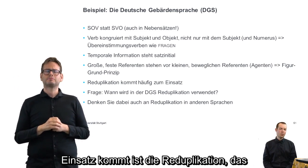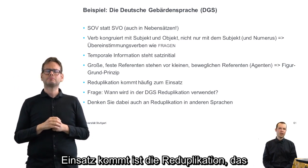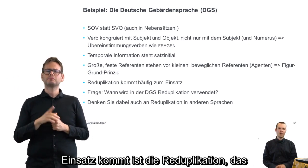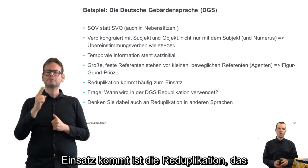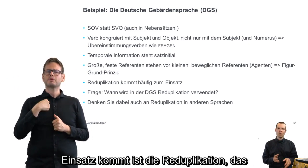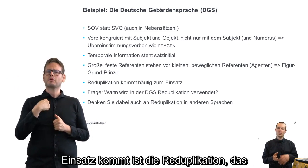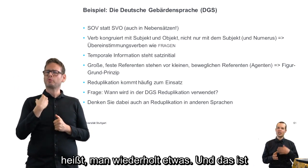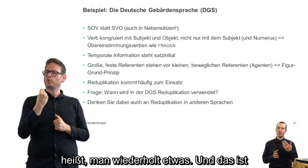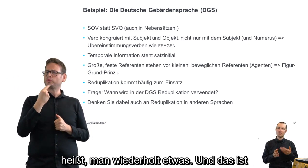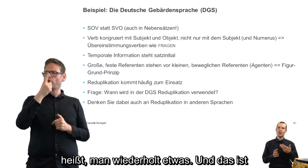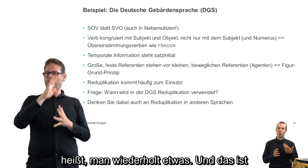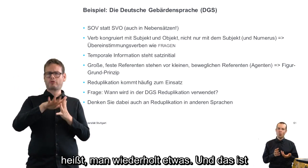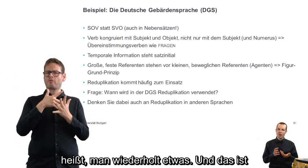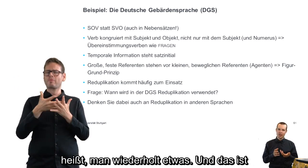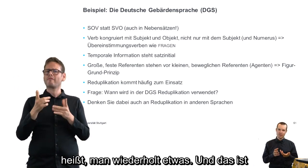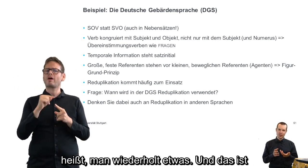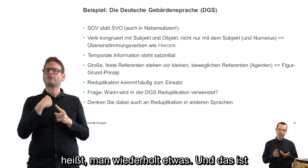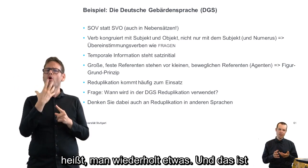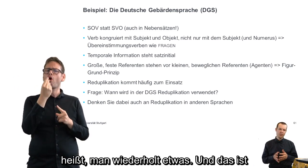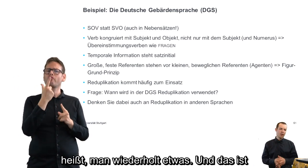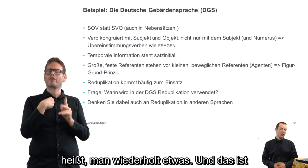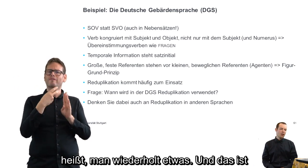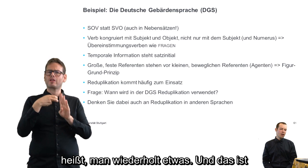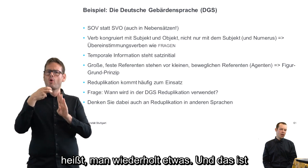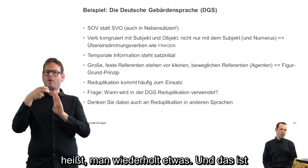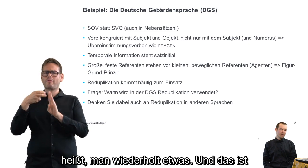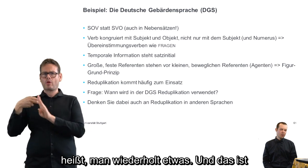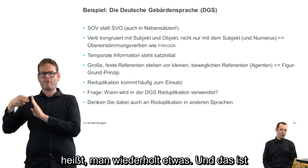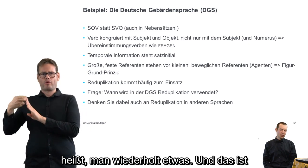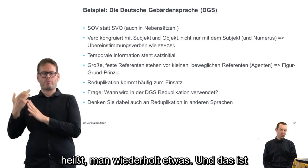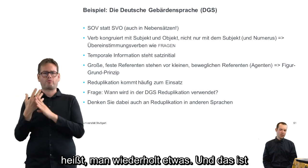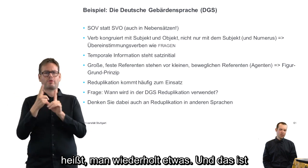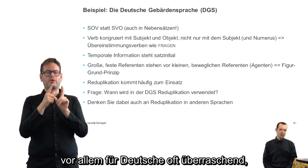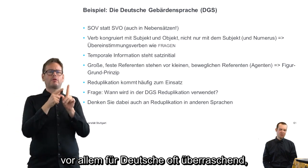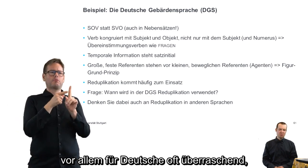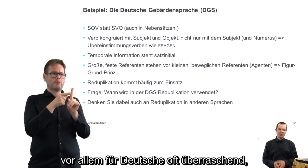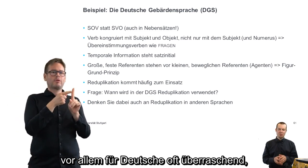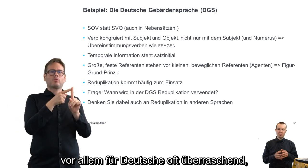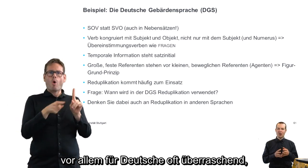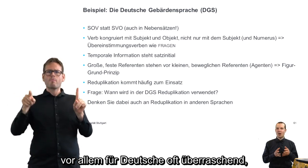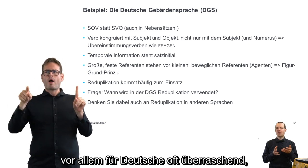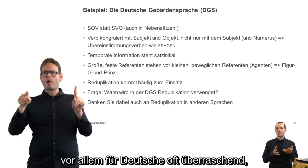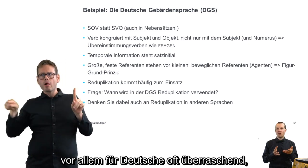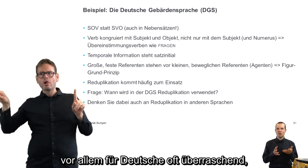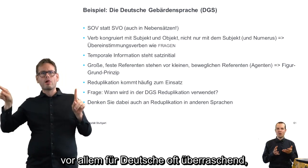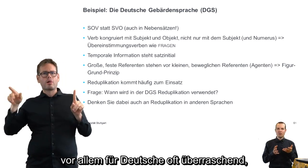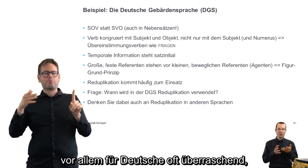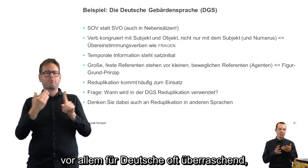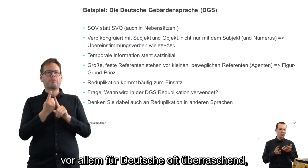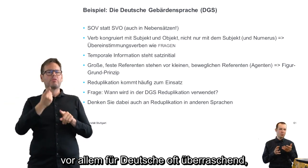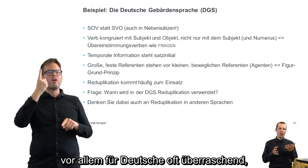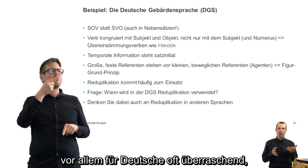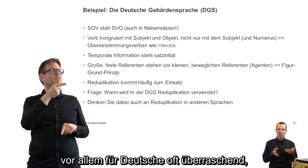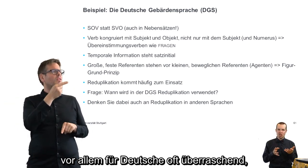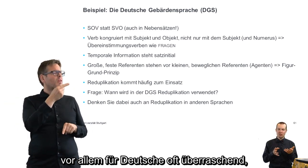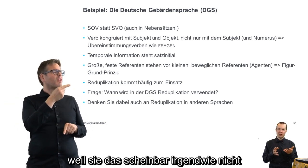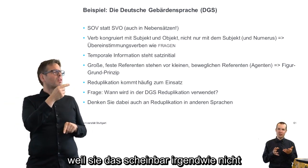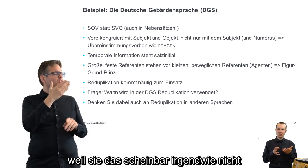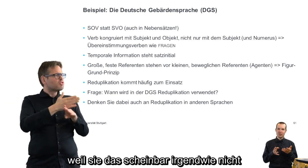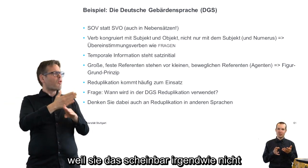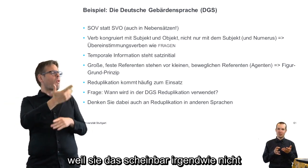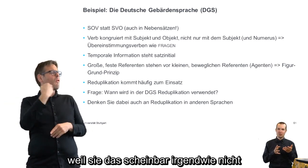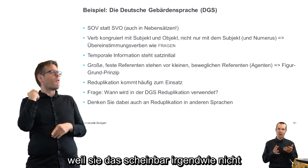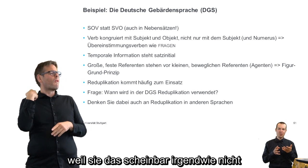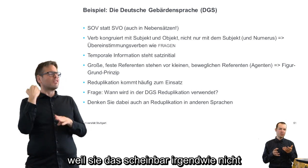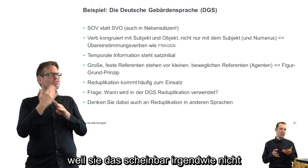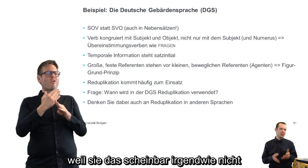kommt ist Reduplikation das heißt man wiederholt etwas und das ist vor allem für Deutsche oft überraschend weil